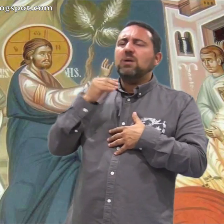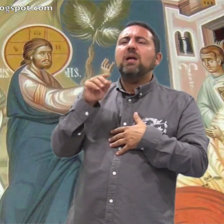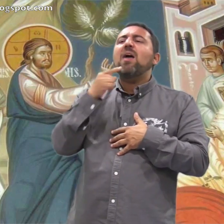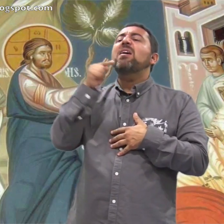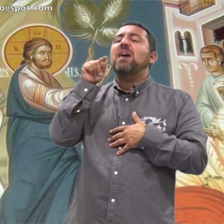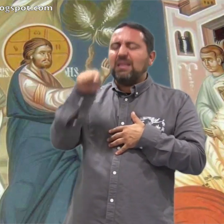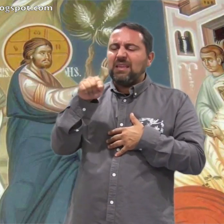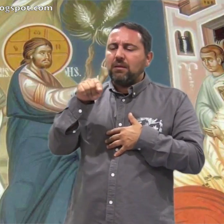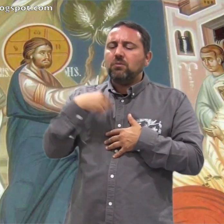y dijo: